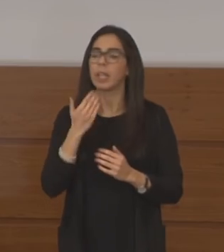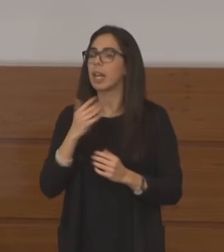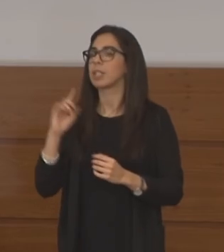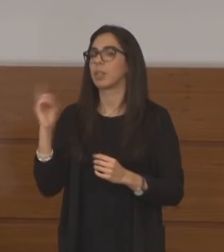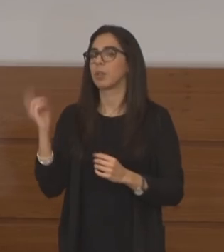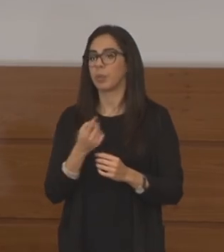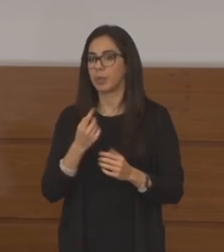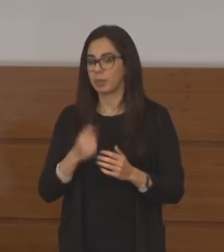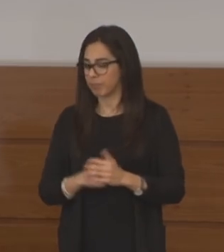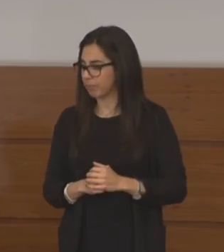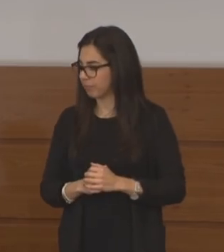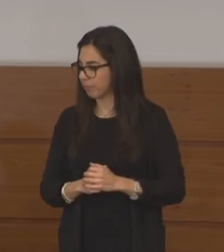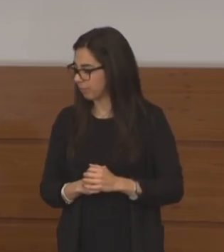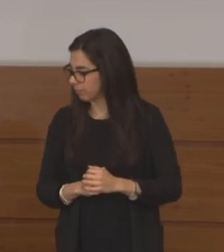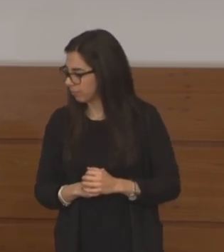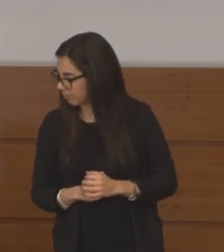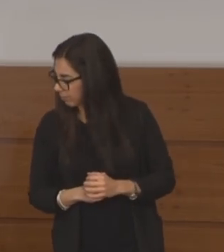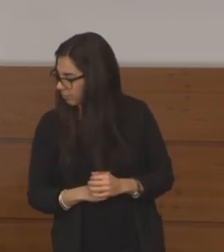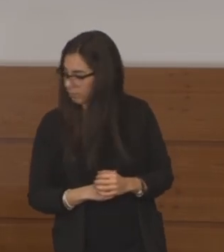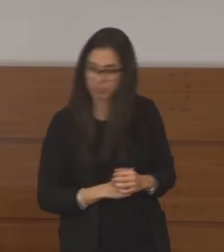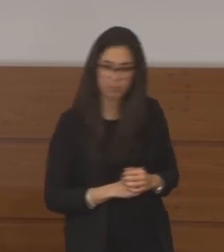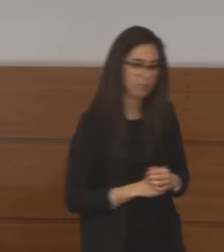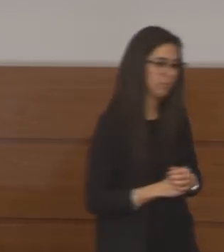grazie a tutti